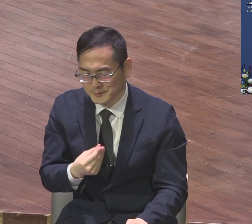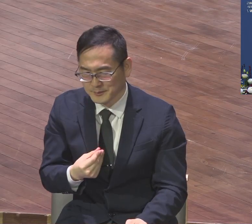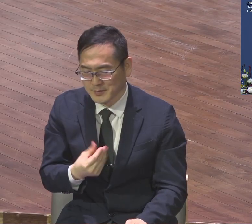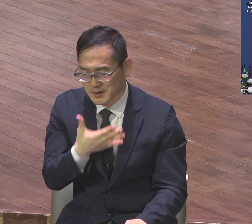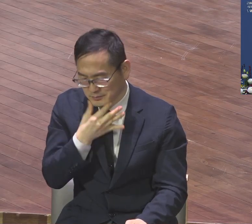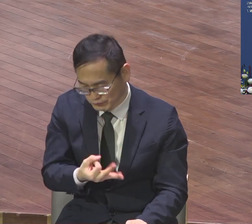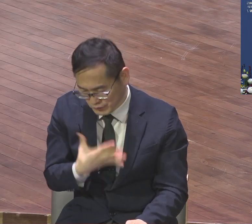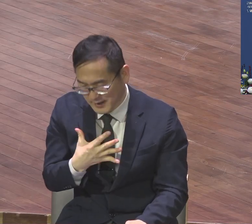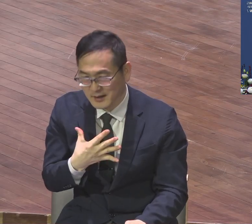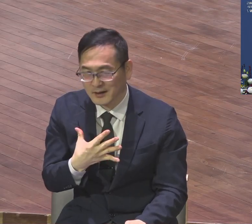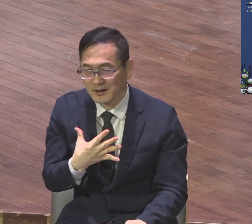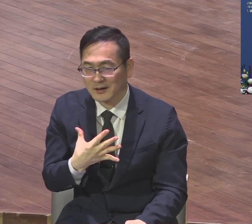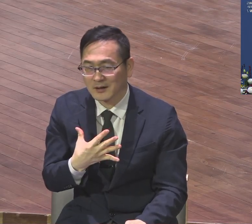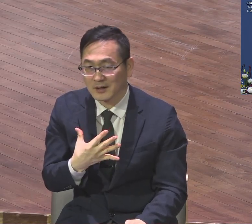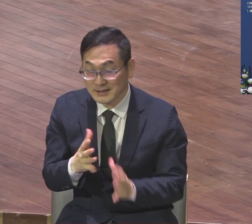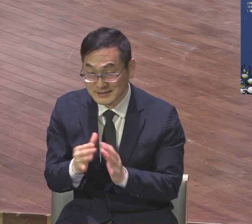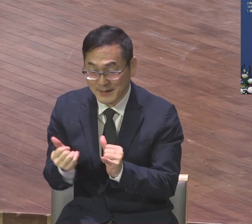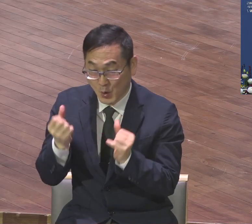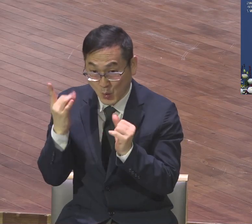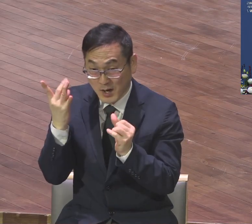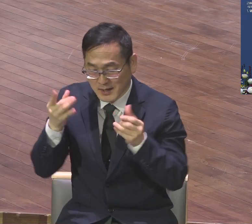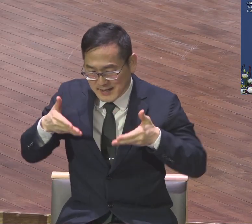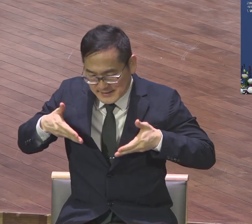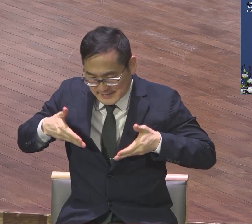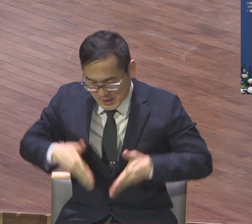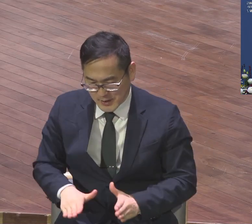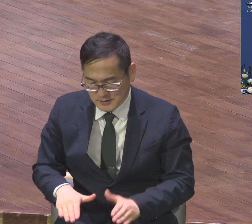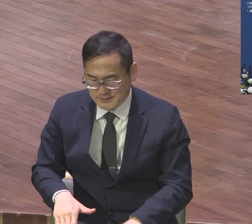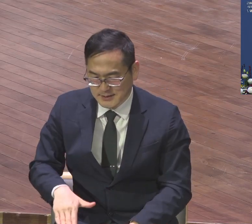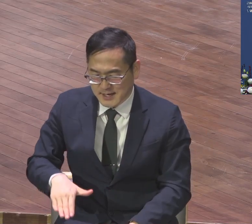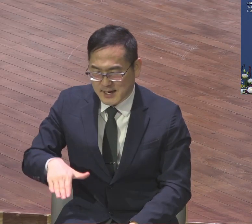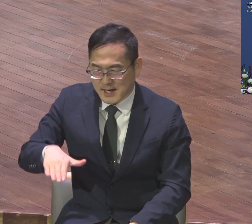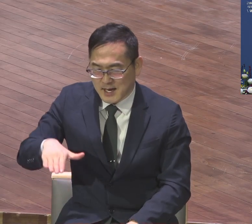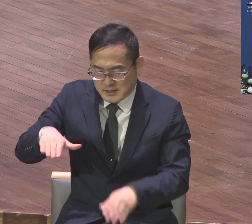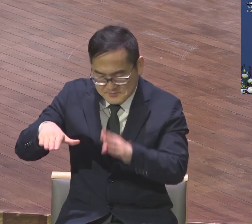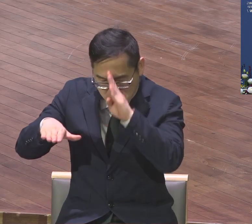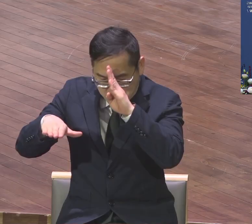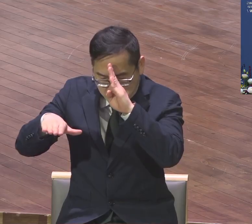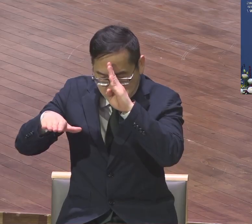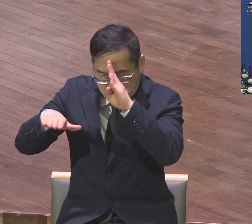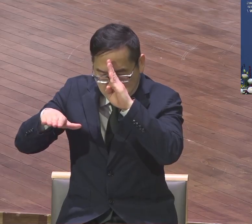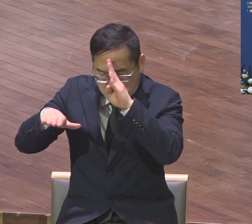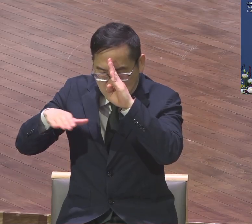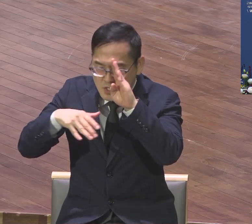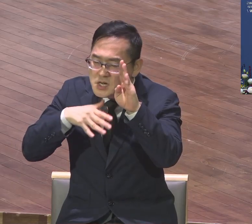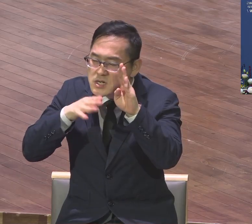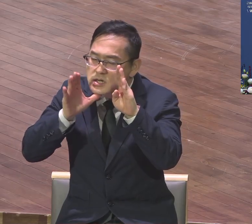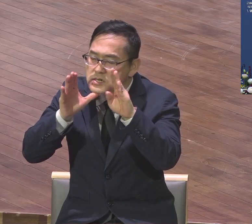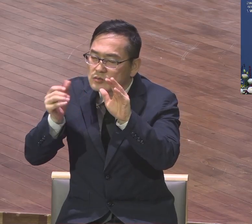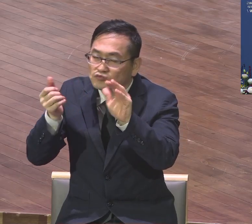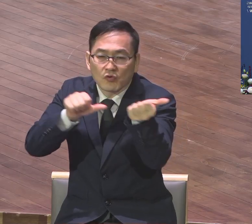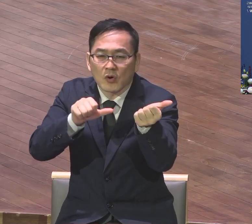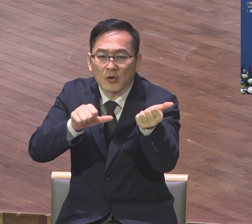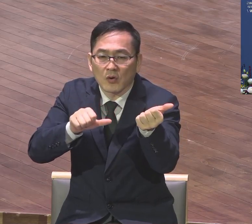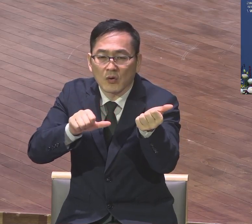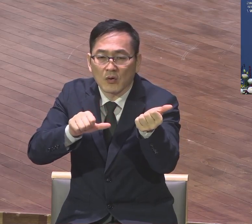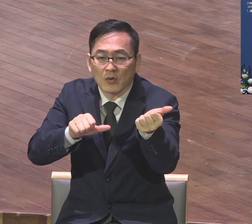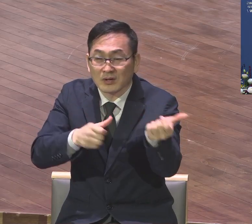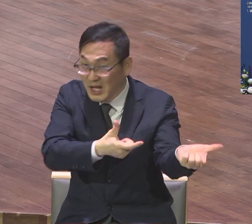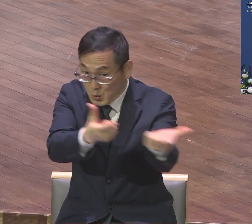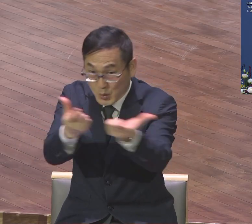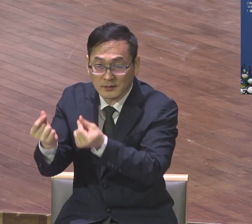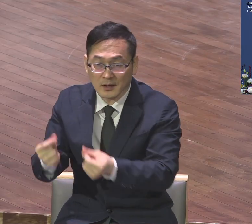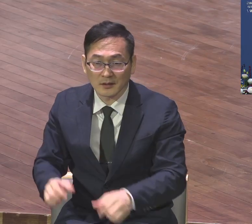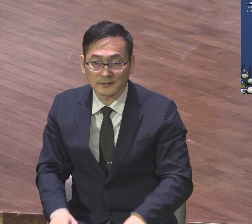늙고 병들어 죽느냐, 이 생로병사에 대해서 궁금하시지요? 여기 여러분들 중에 어떤